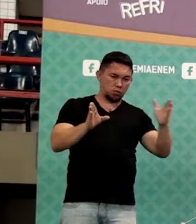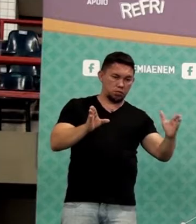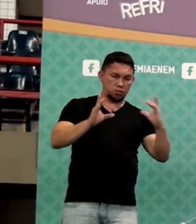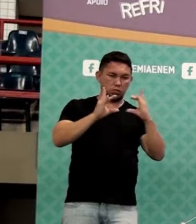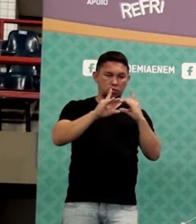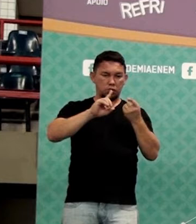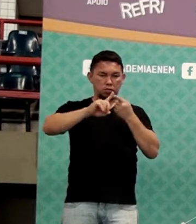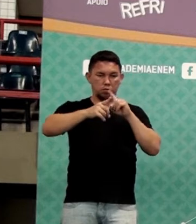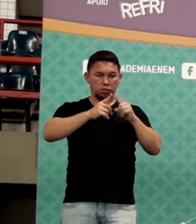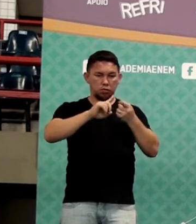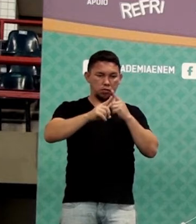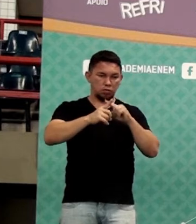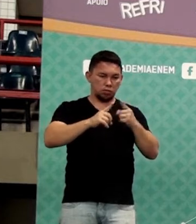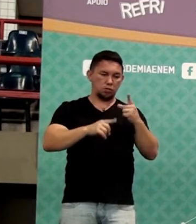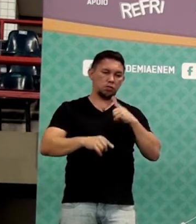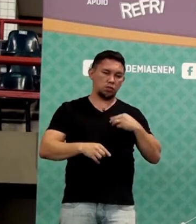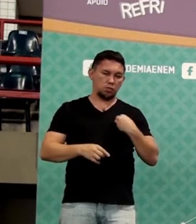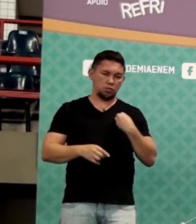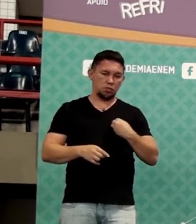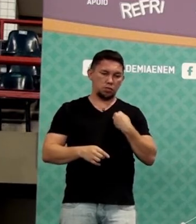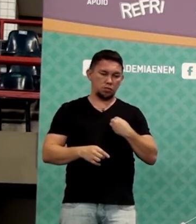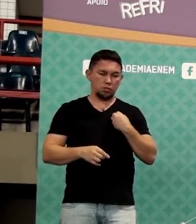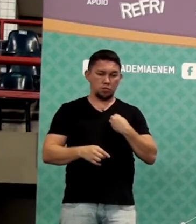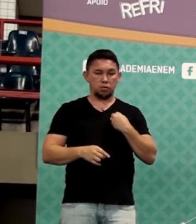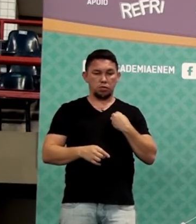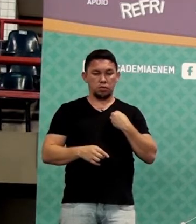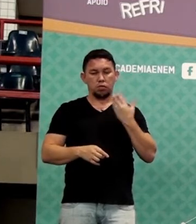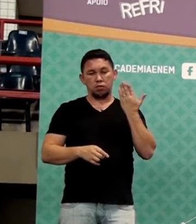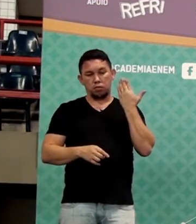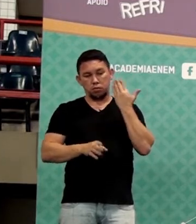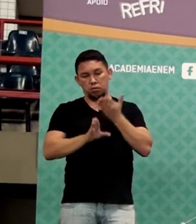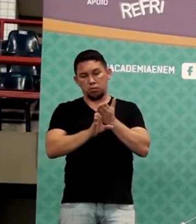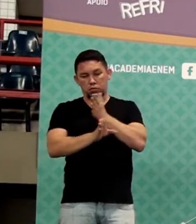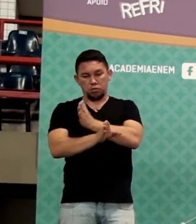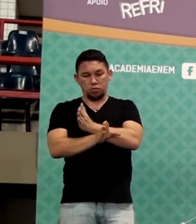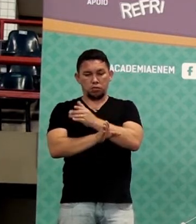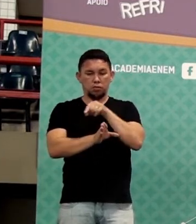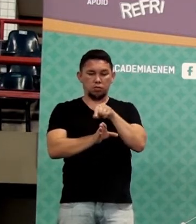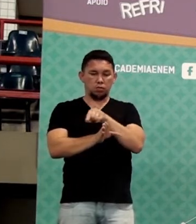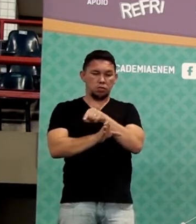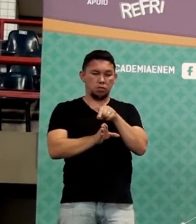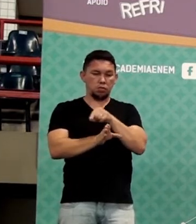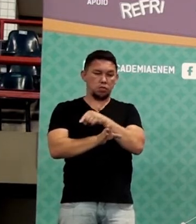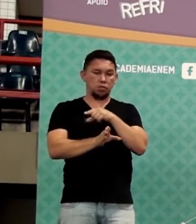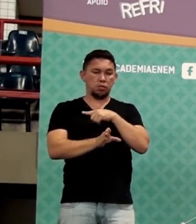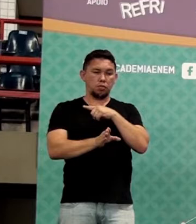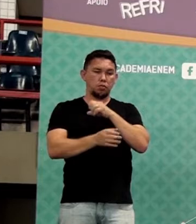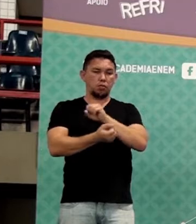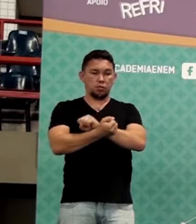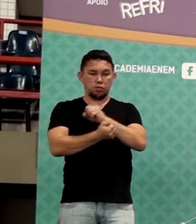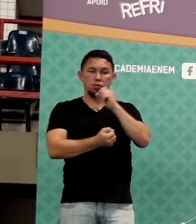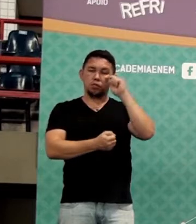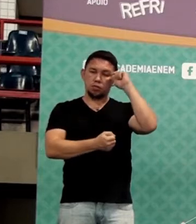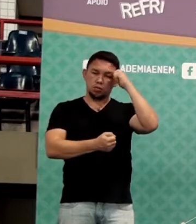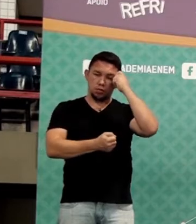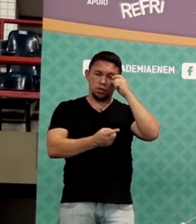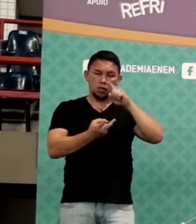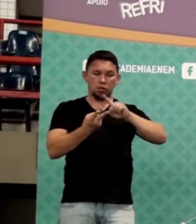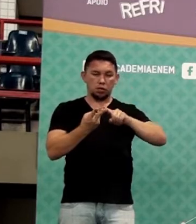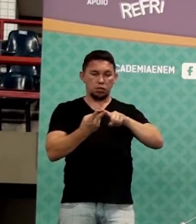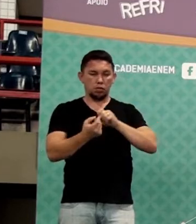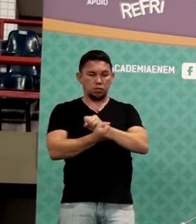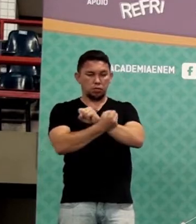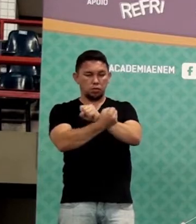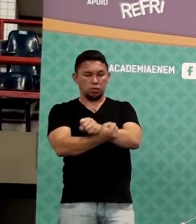para a história também. Na Idade Antiga, nós tínhamos os homens livres e os escravos.